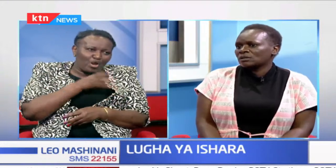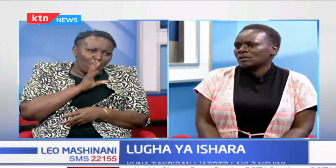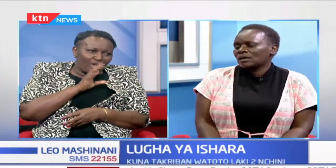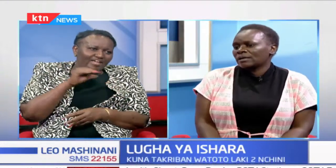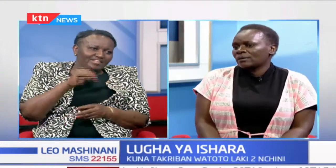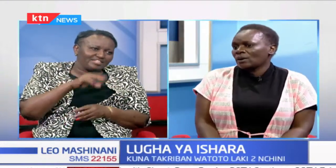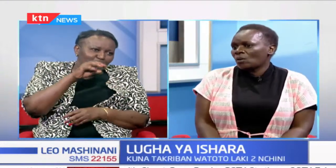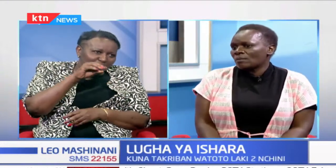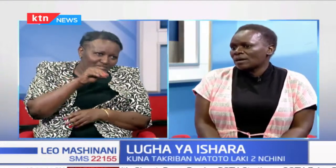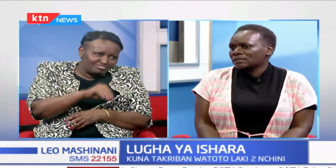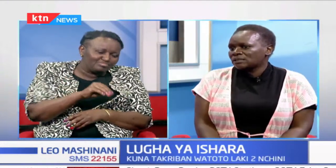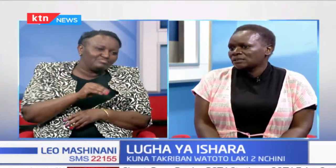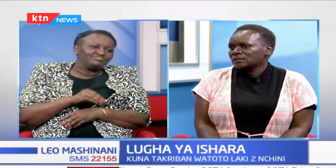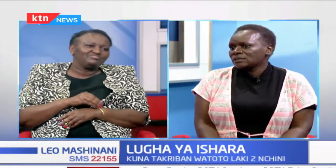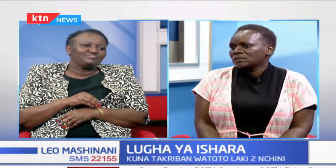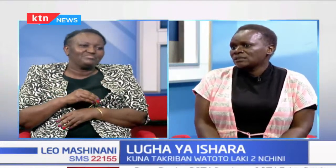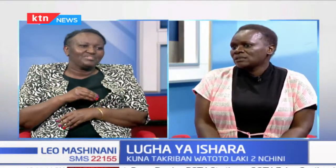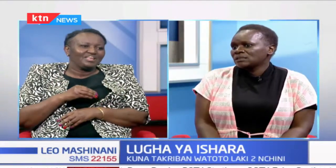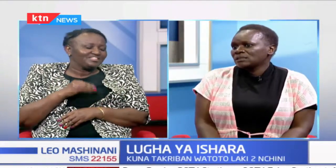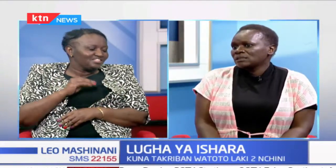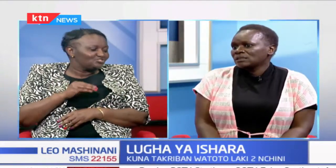cotton, anaweka kwa maji.